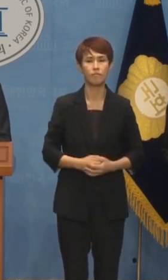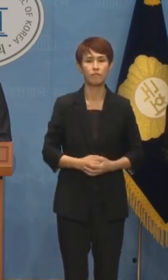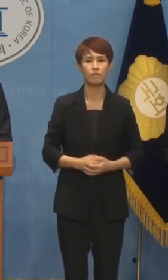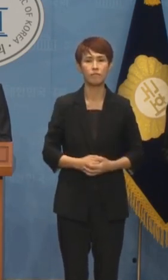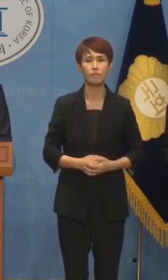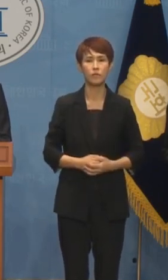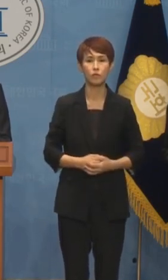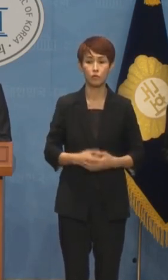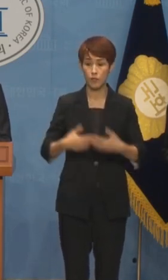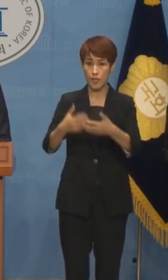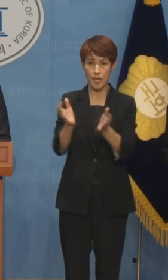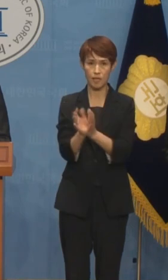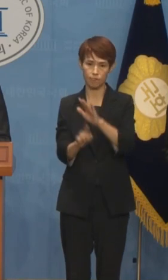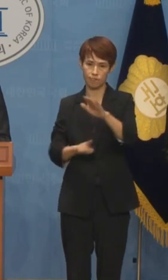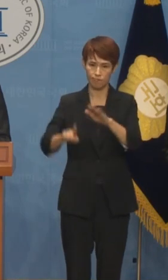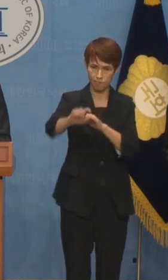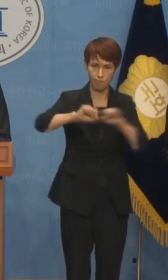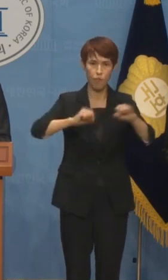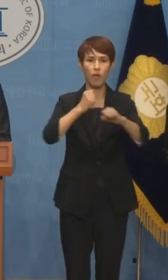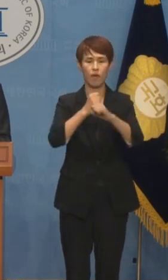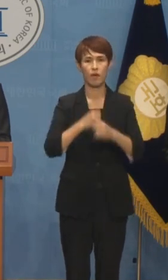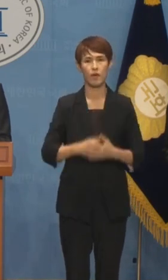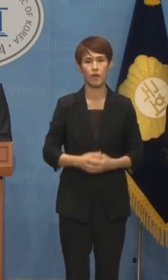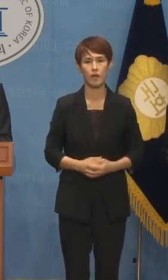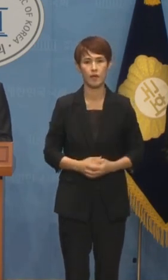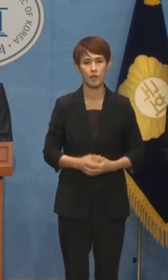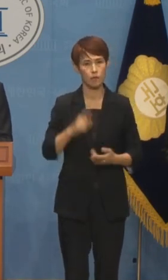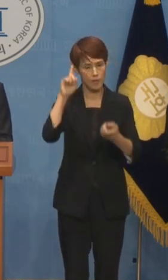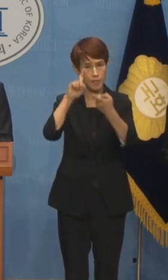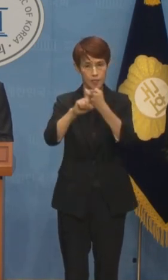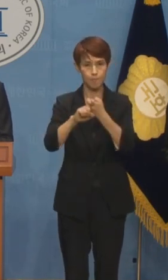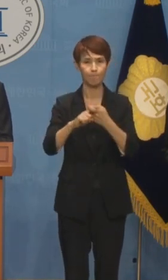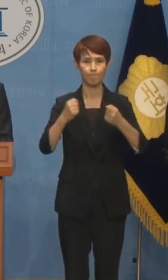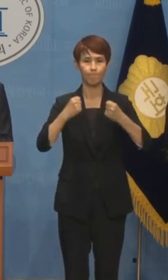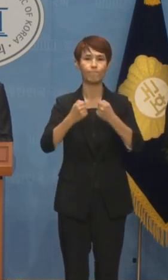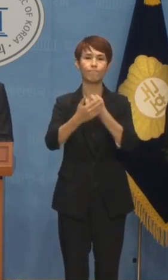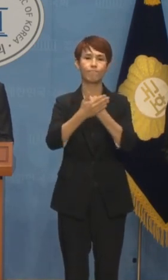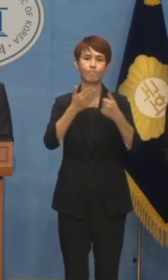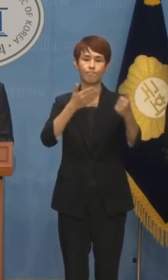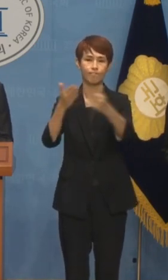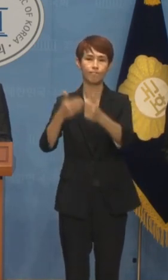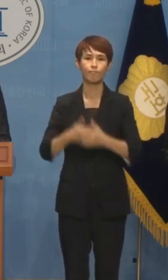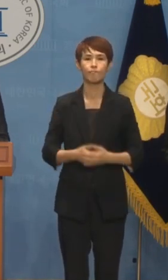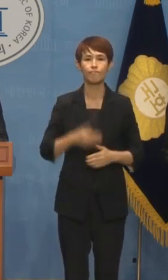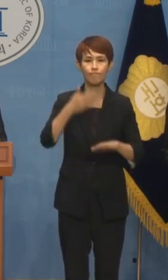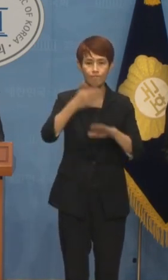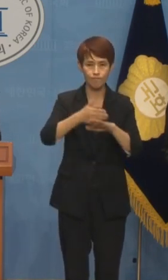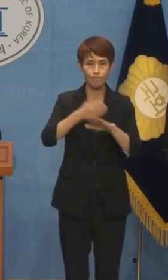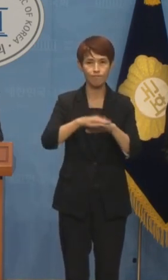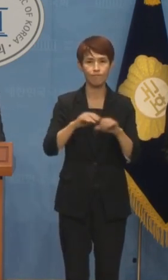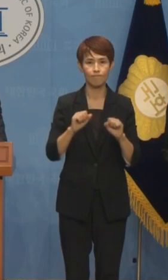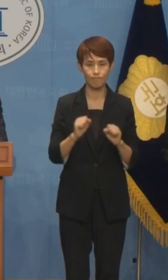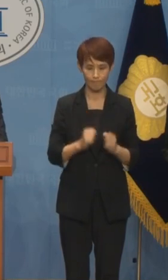우리 대책단이 앞장서겠습니다. 관심과 성원을 부탁드립니다. 감사합니다.